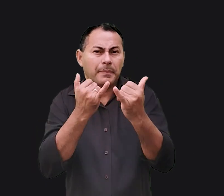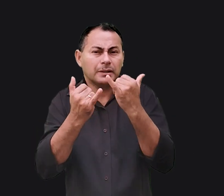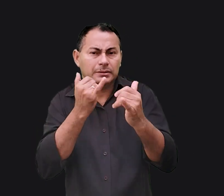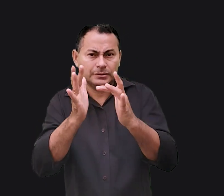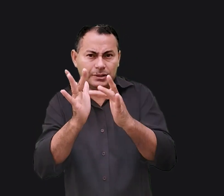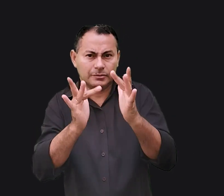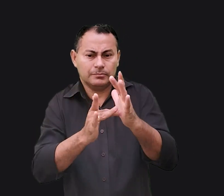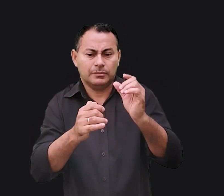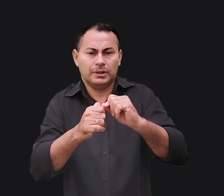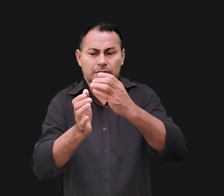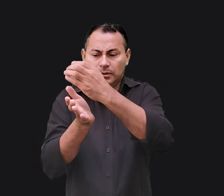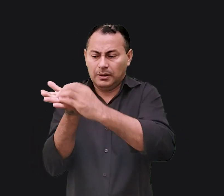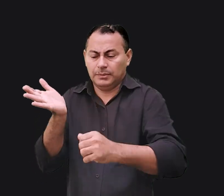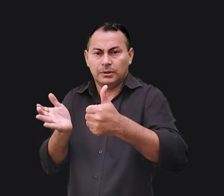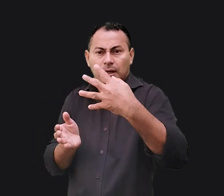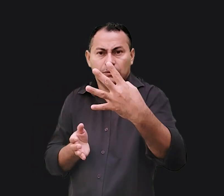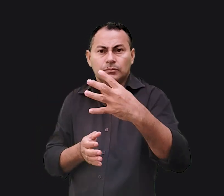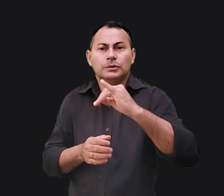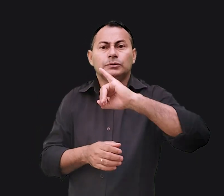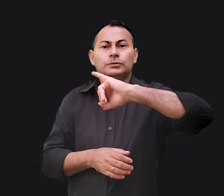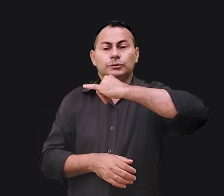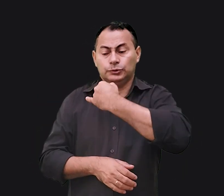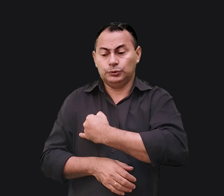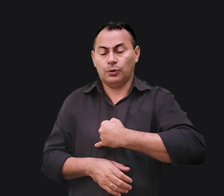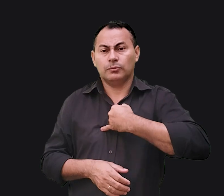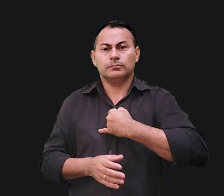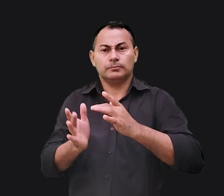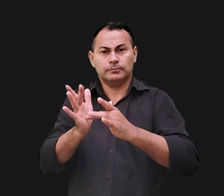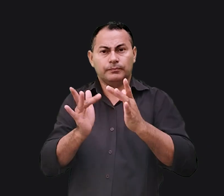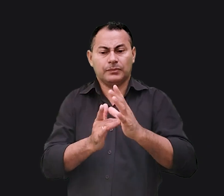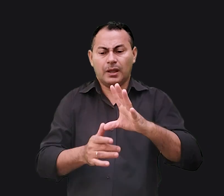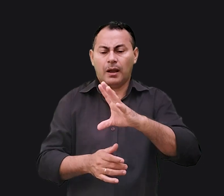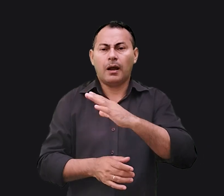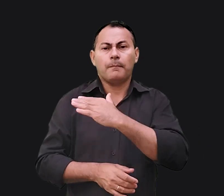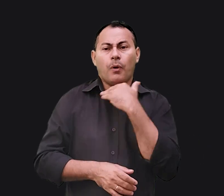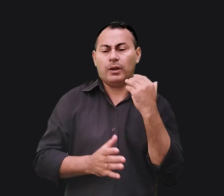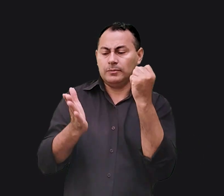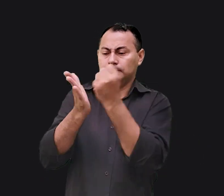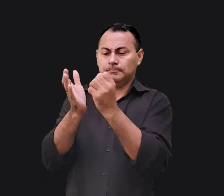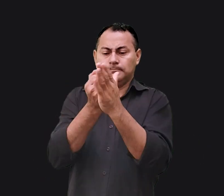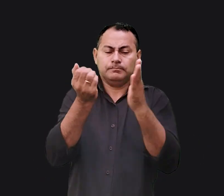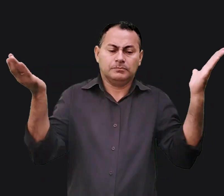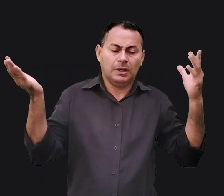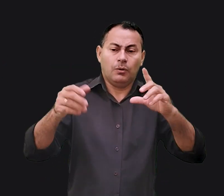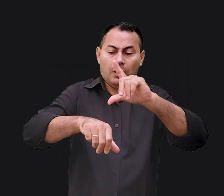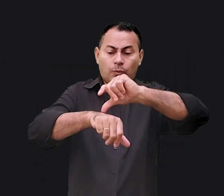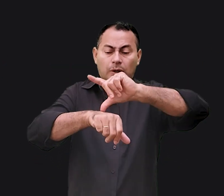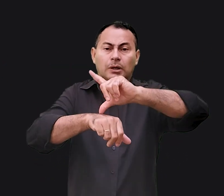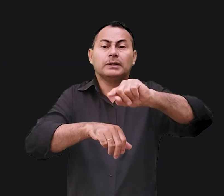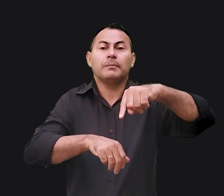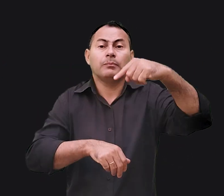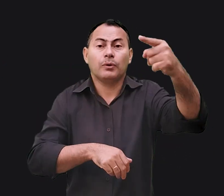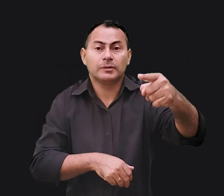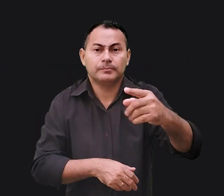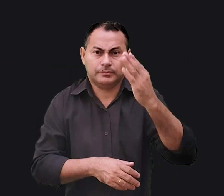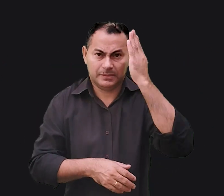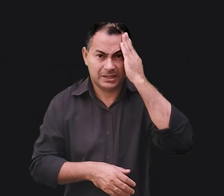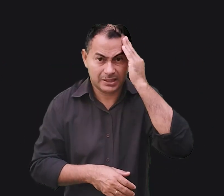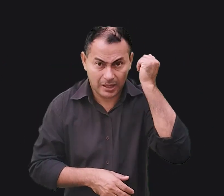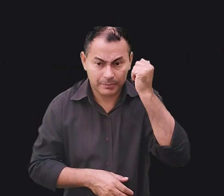que Jesus fez no capítulo 14 de João. Jesus ia morrer crucificado algumas horas depois. Ele sabia e